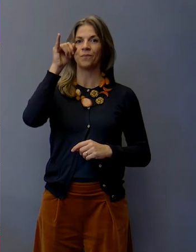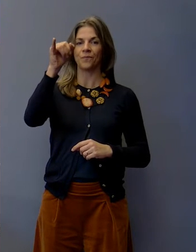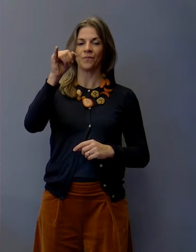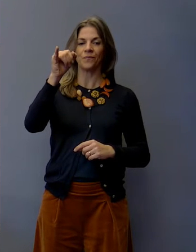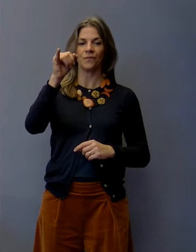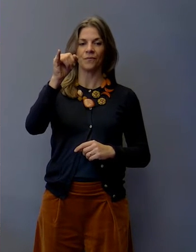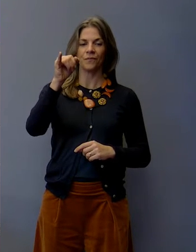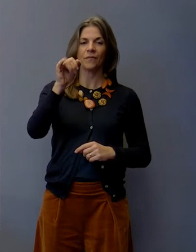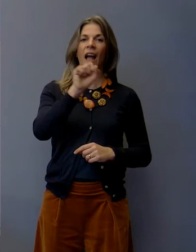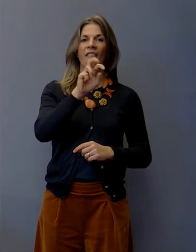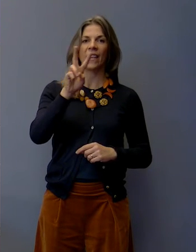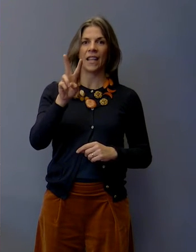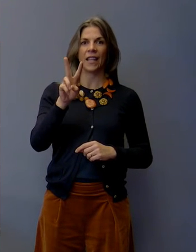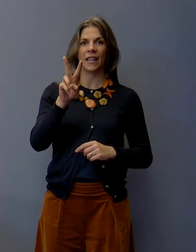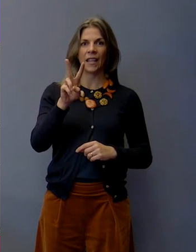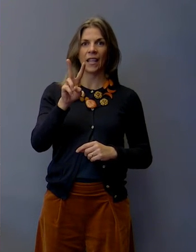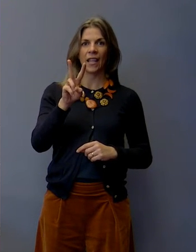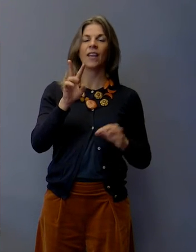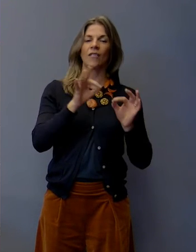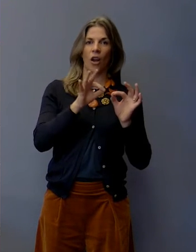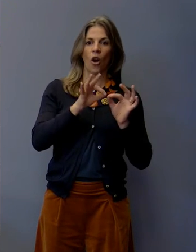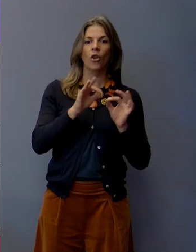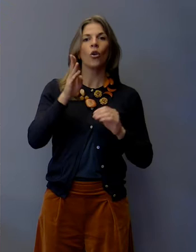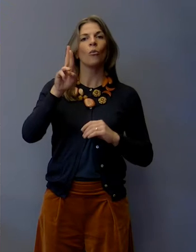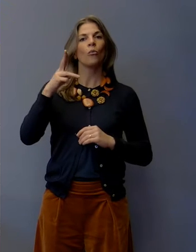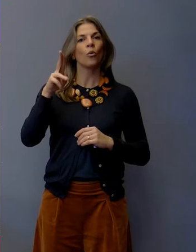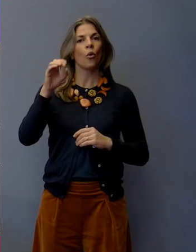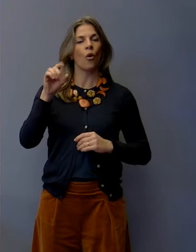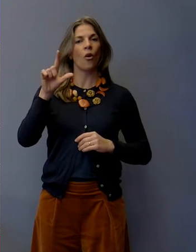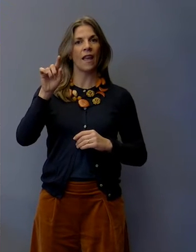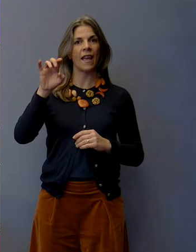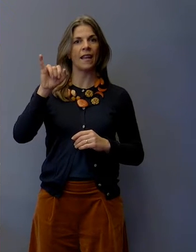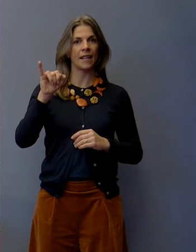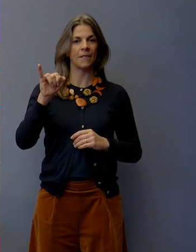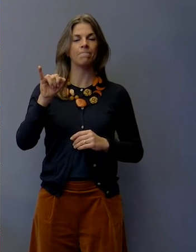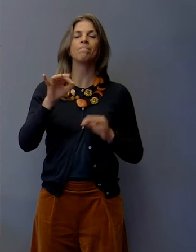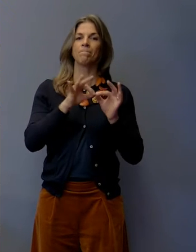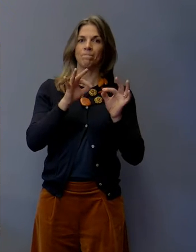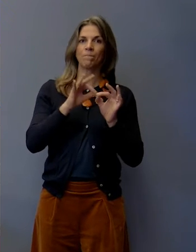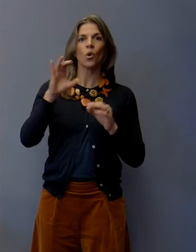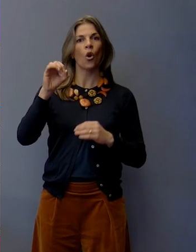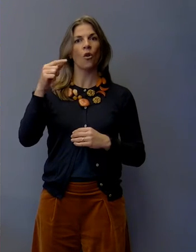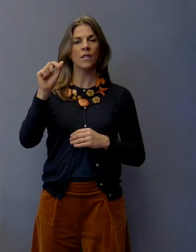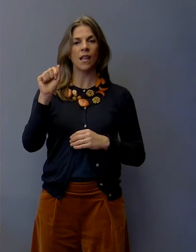consigliere consigliera bruccoleri favorevole consigliere costa